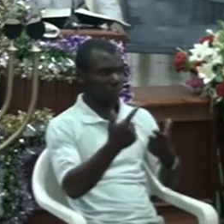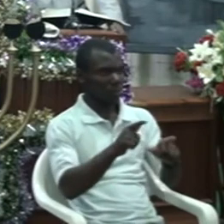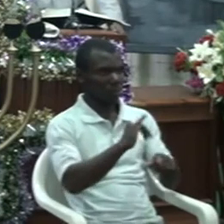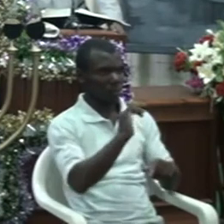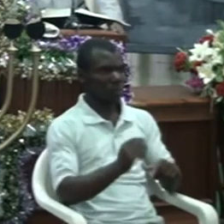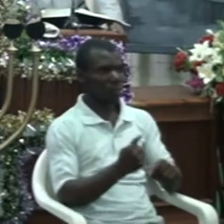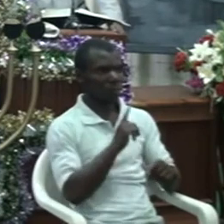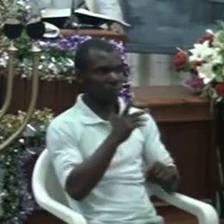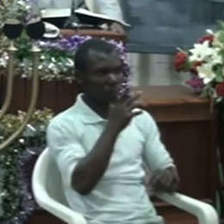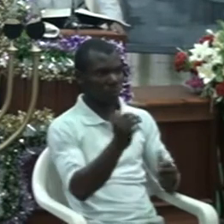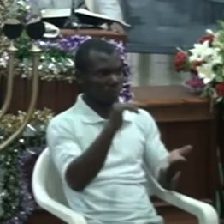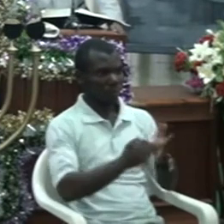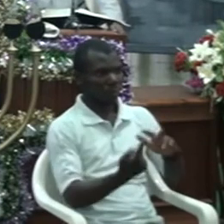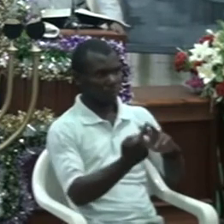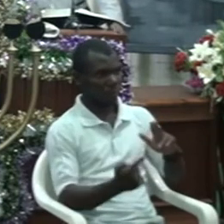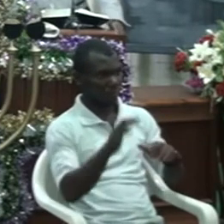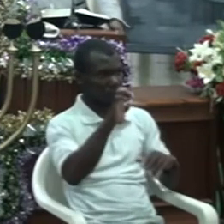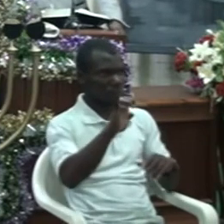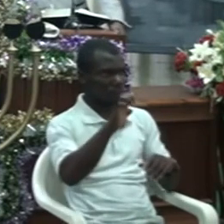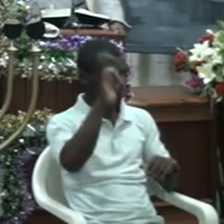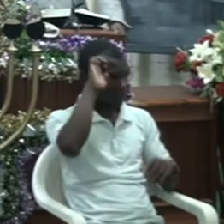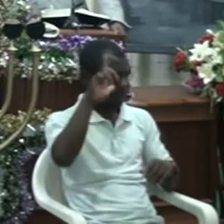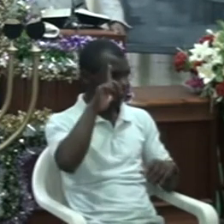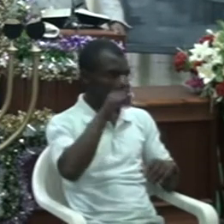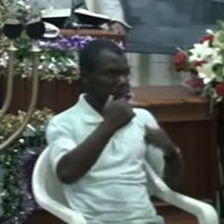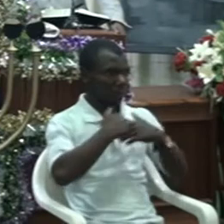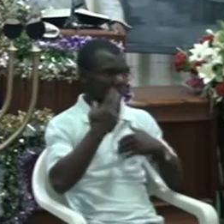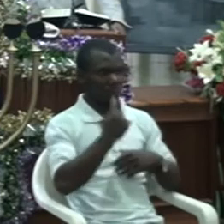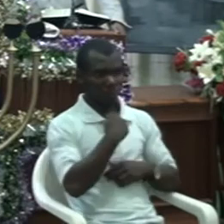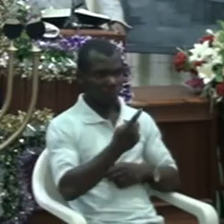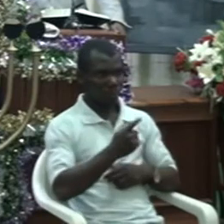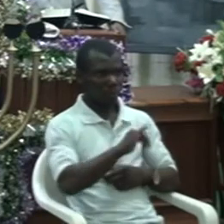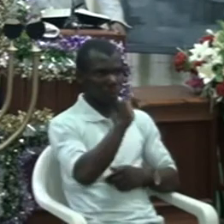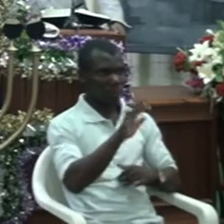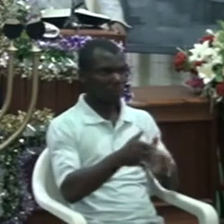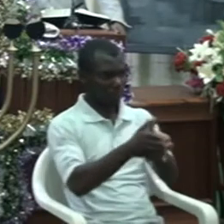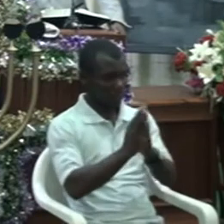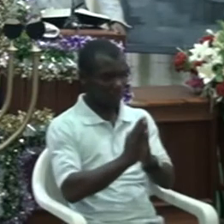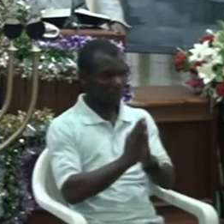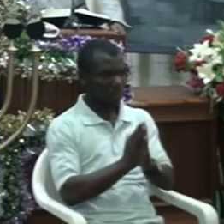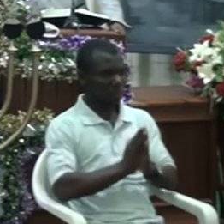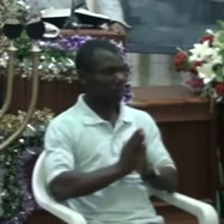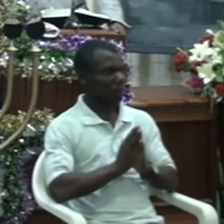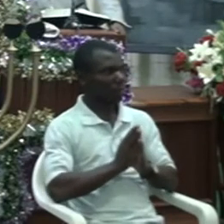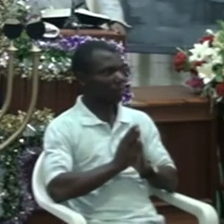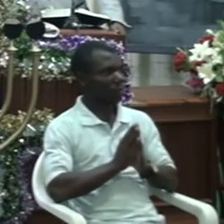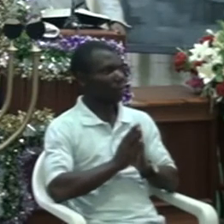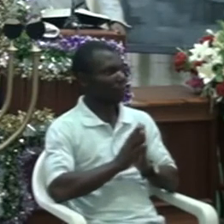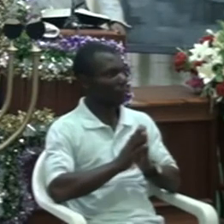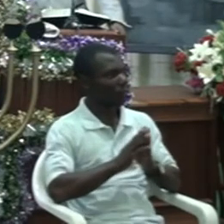kwako. Elisa akasema, ninakuomba sehemu mara mbili ya roho yako iwe juu yangu.